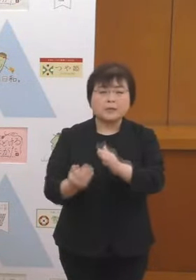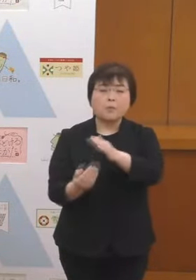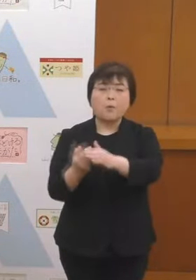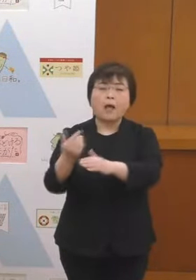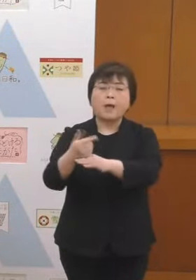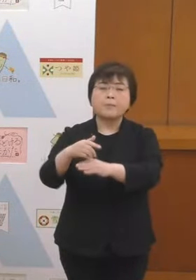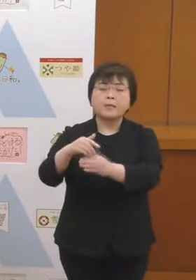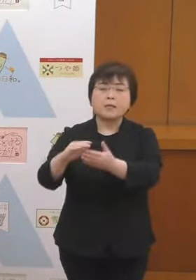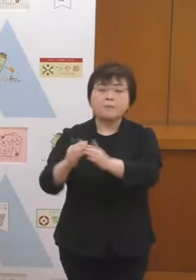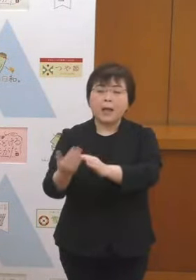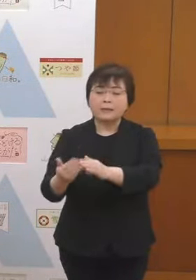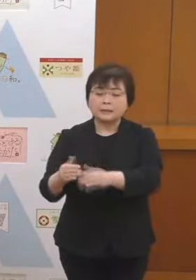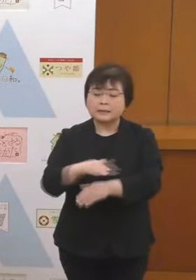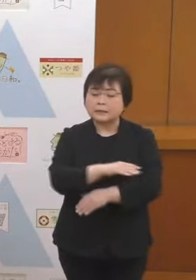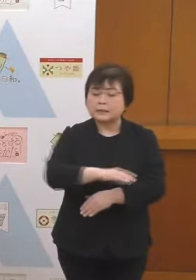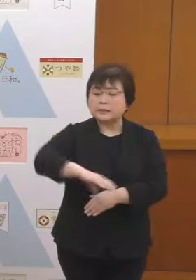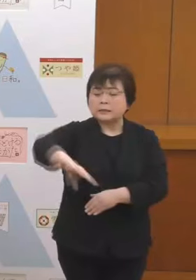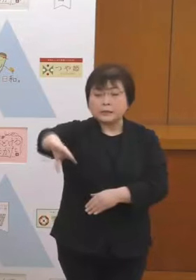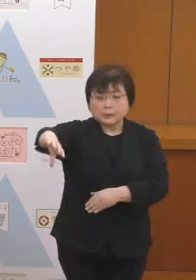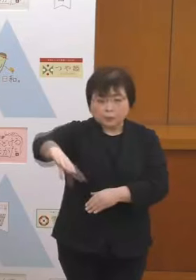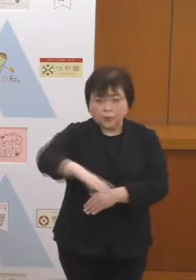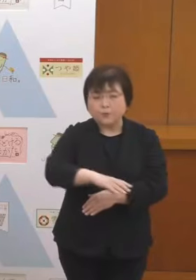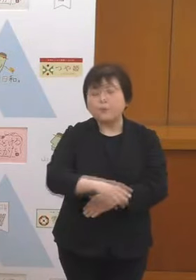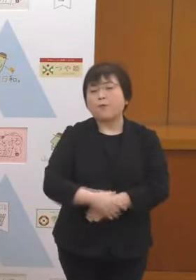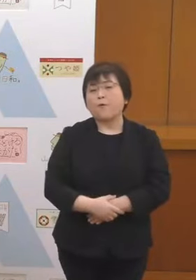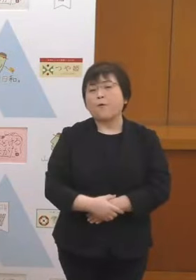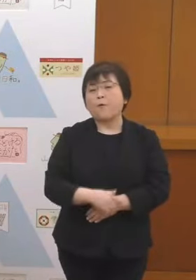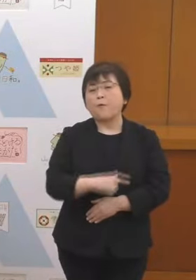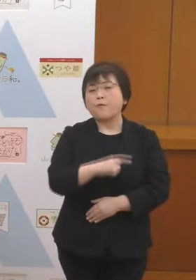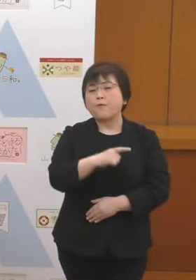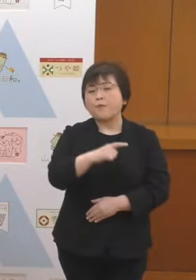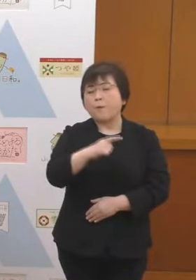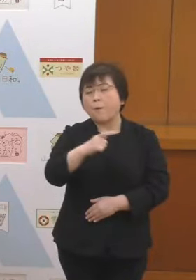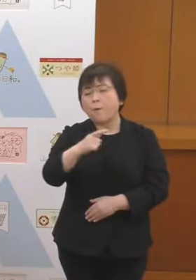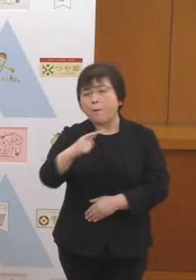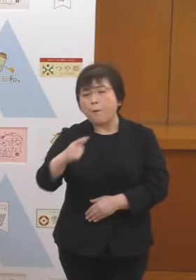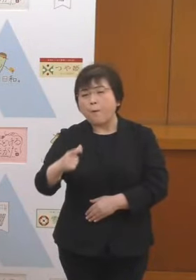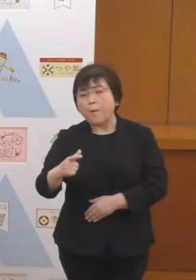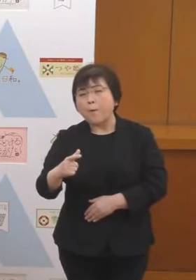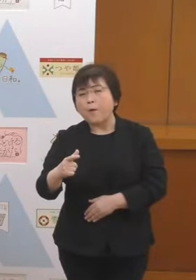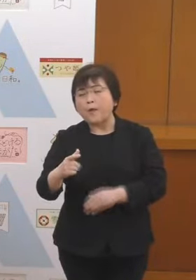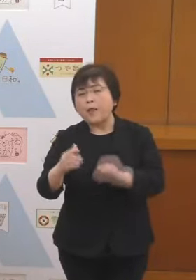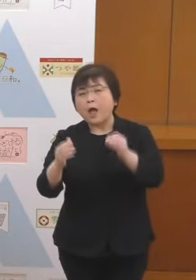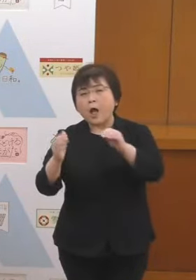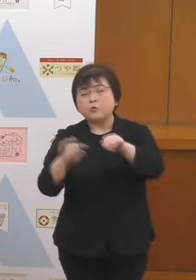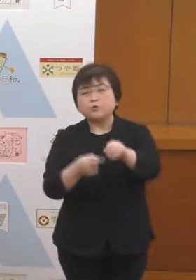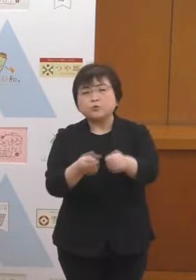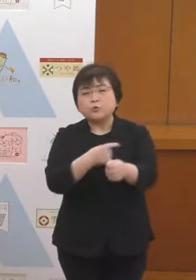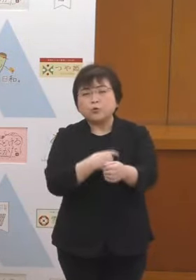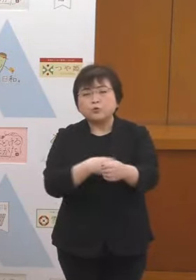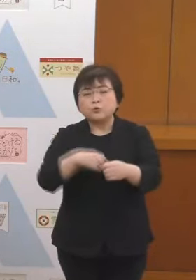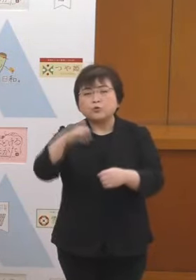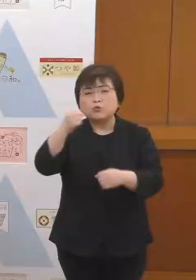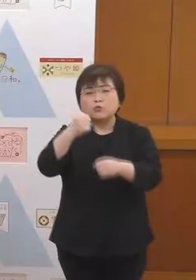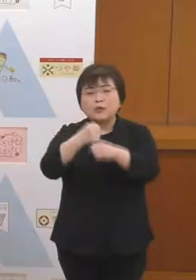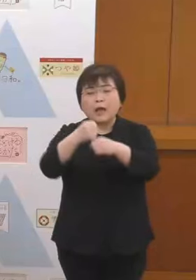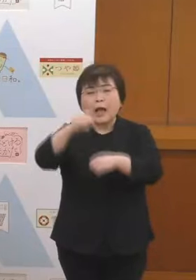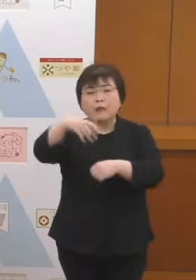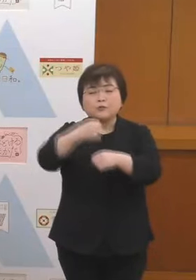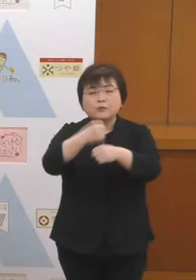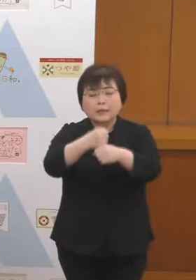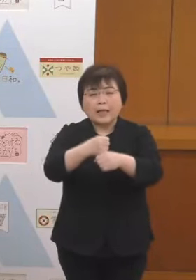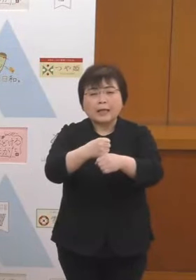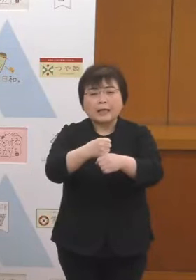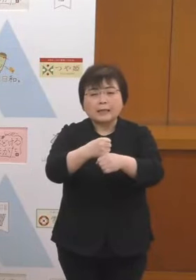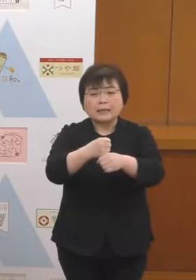にまたがるエリアだったと思うんですけどこの大規模な風力発電事業ににつきましては土砂災害